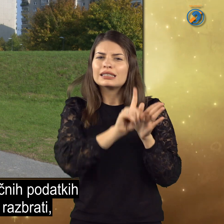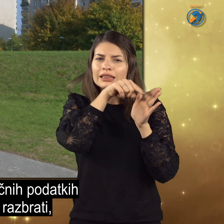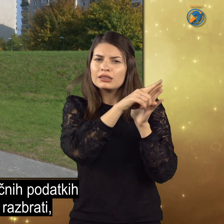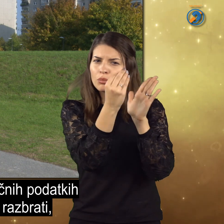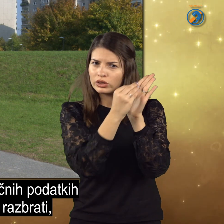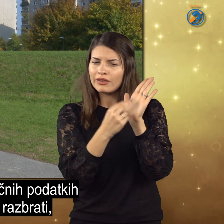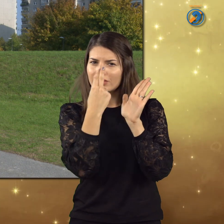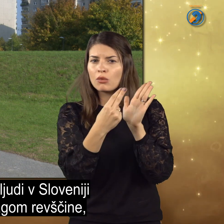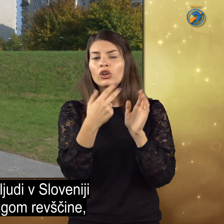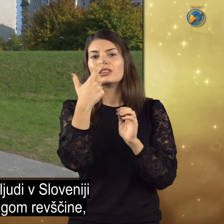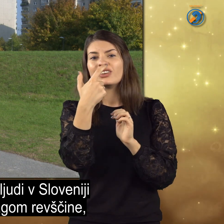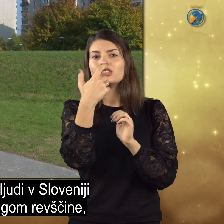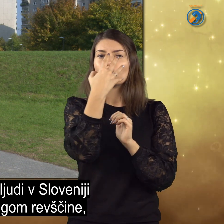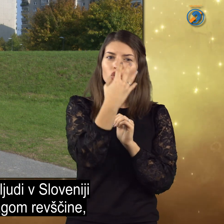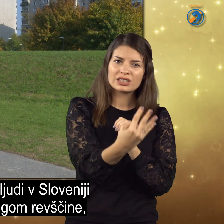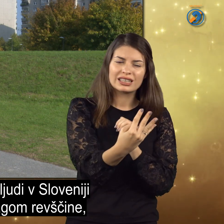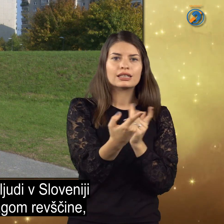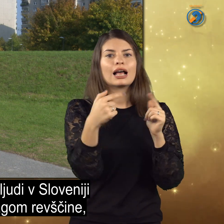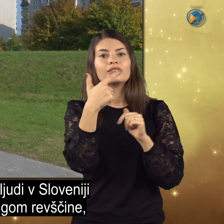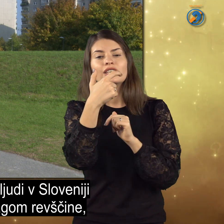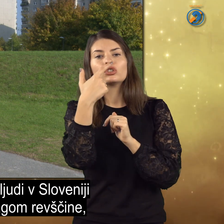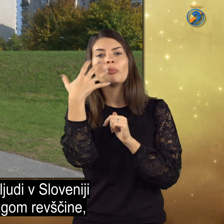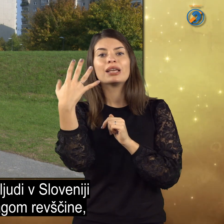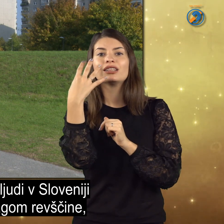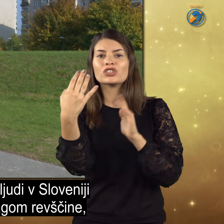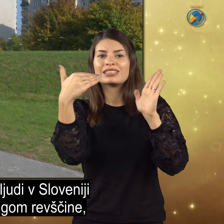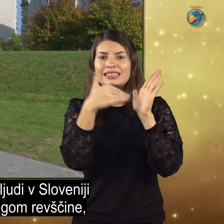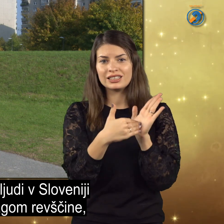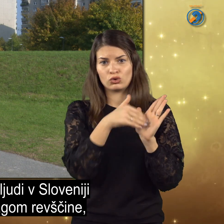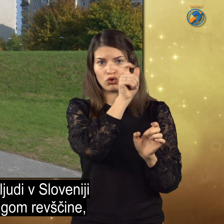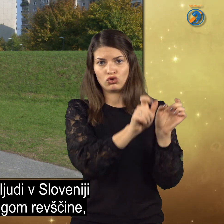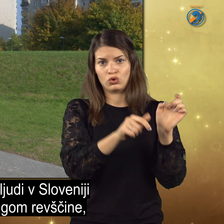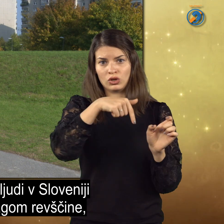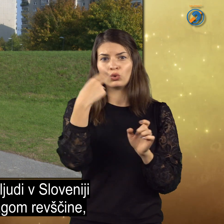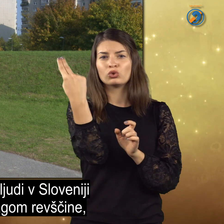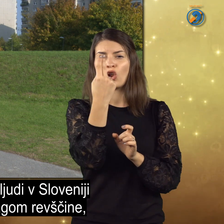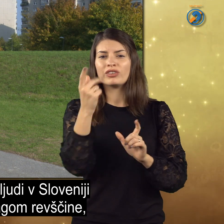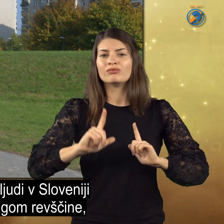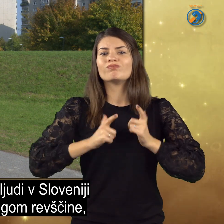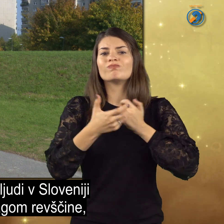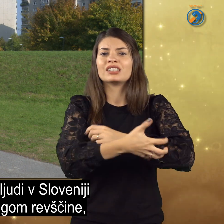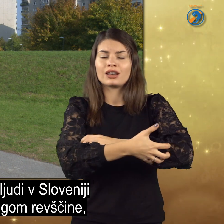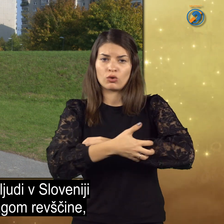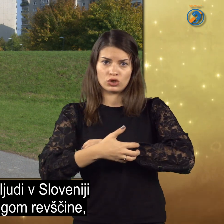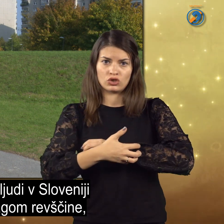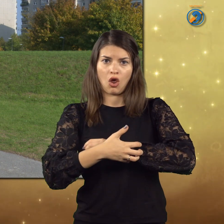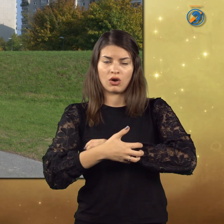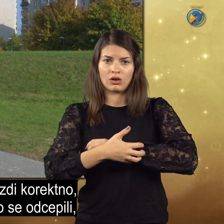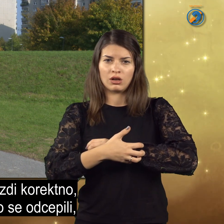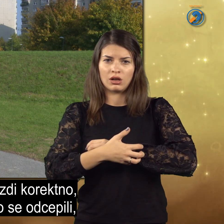se da razbrati, da cirka 240 oziroma 245 tisoč ljudi v Sloveniji živi pod pragom